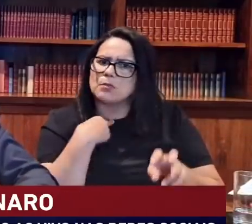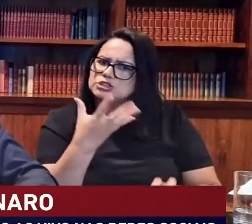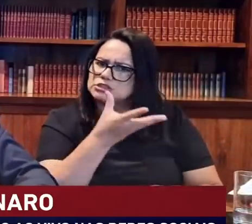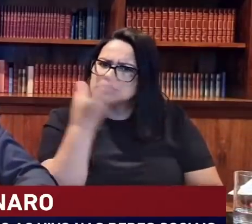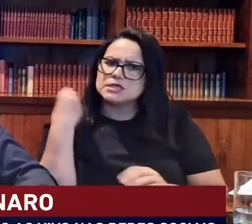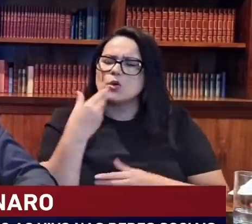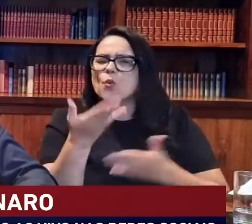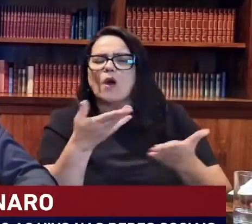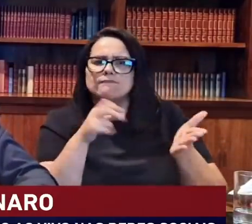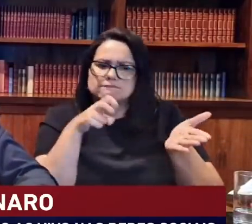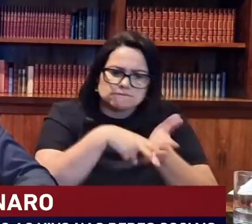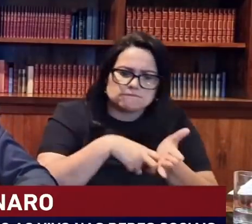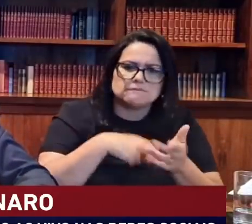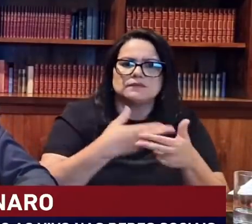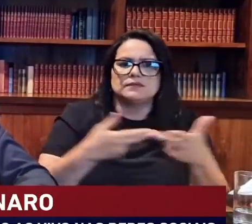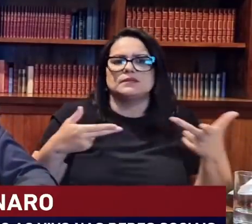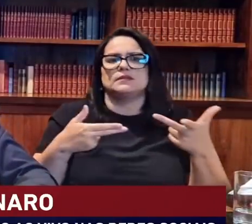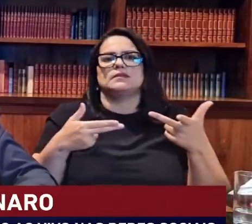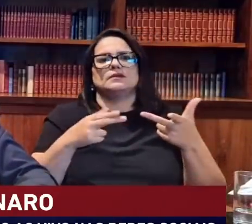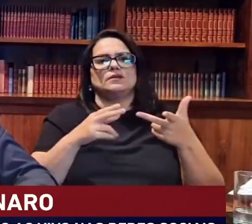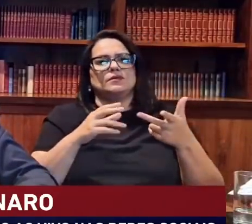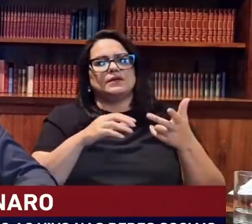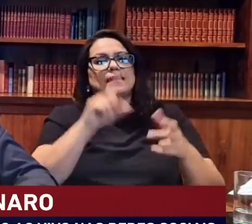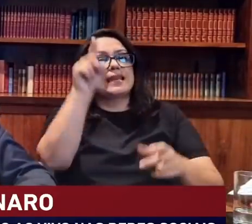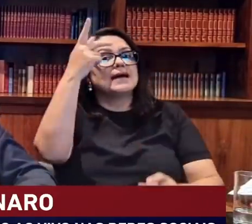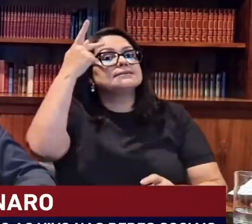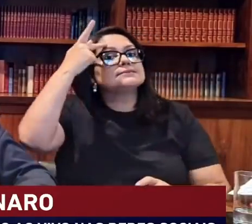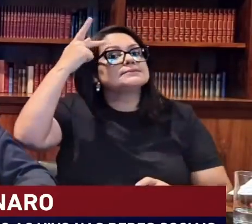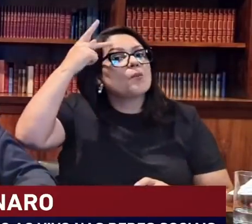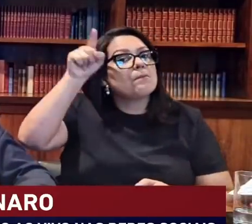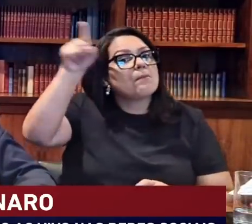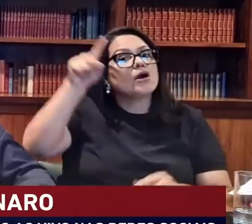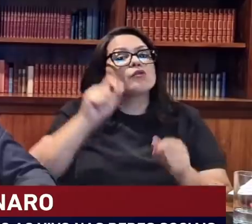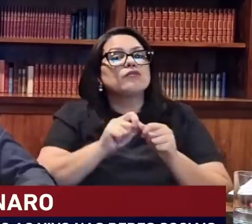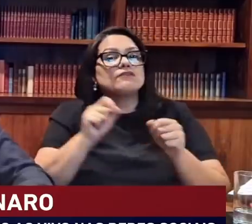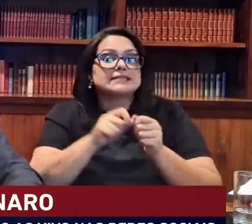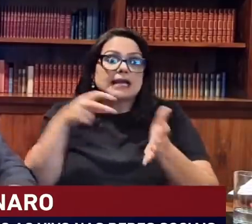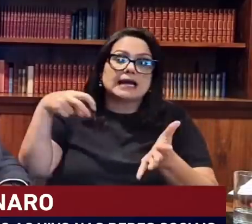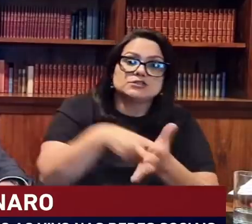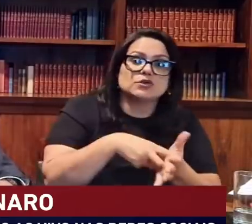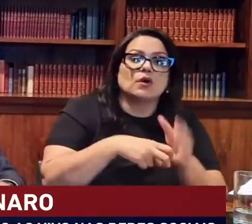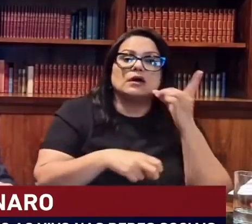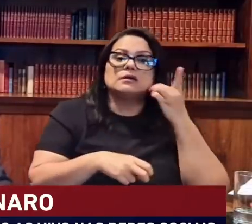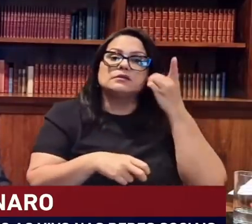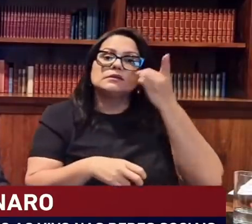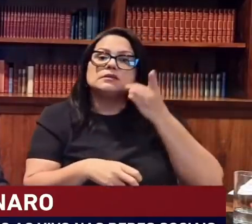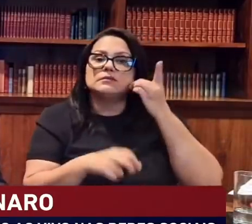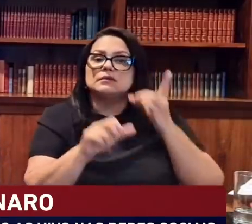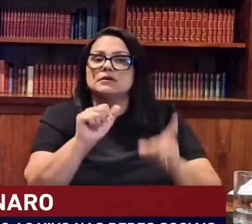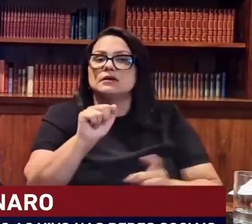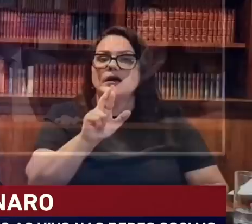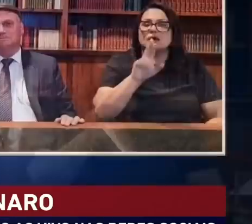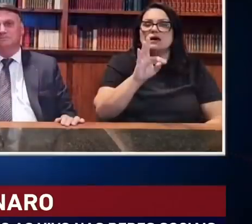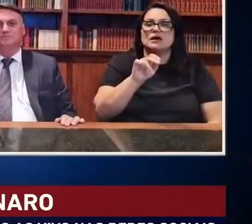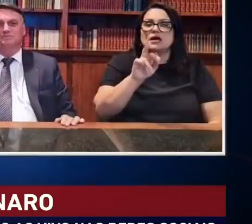de punição a Assembleia Legislativa Paulista deve aplicar ao deputado Arthur Duval,